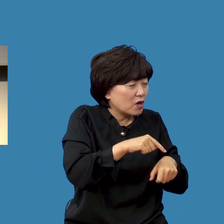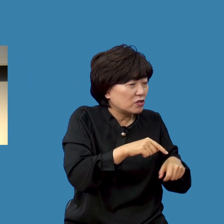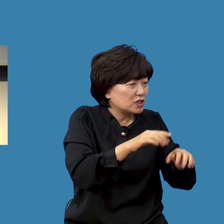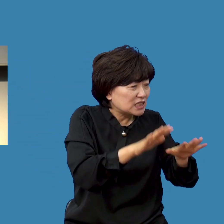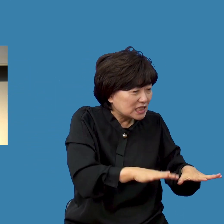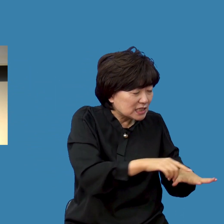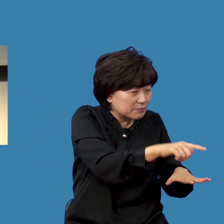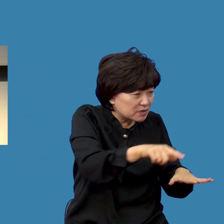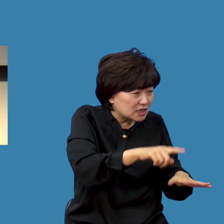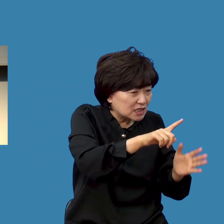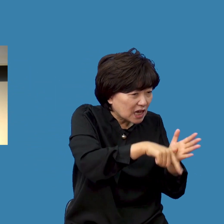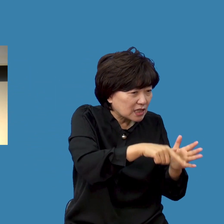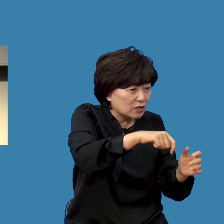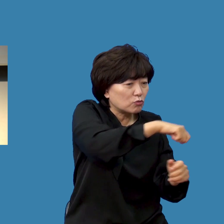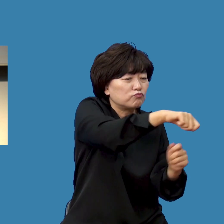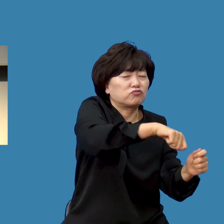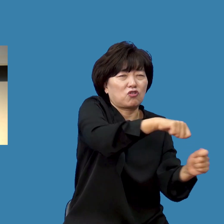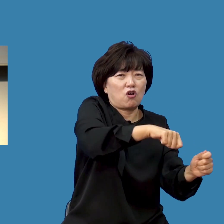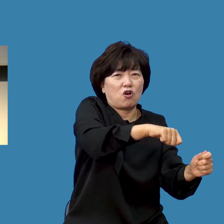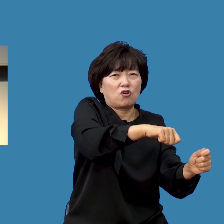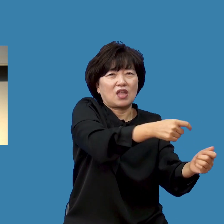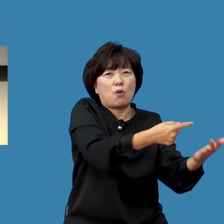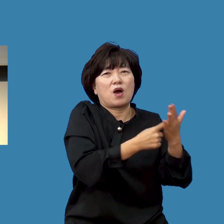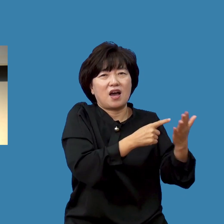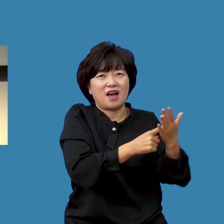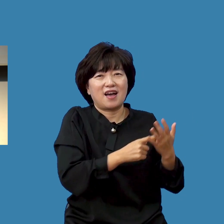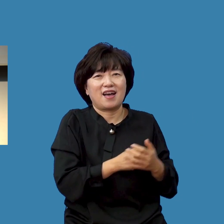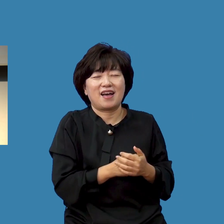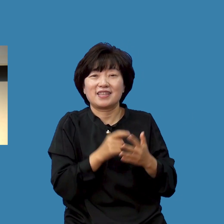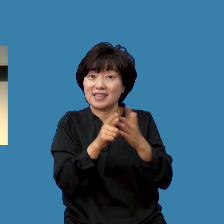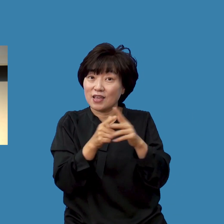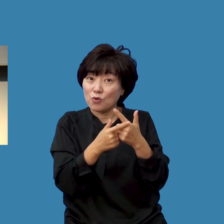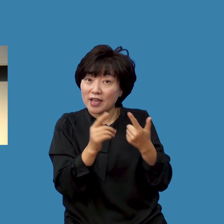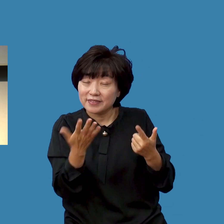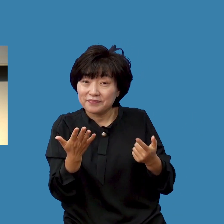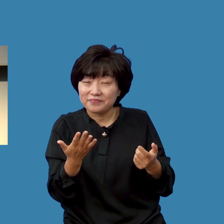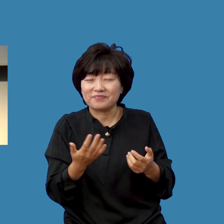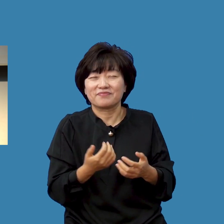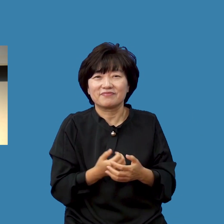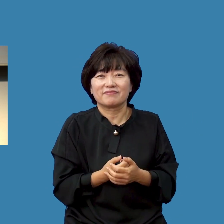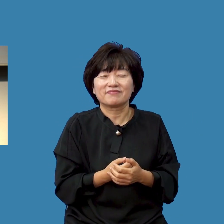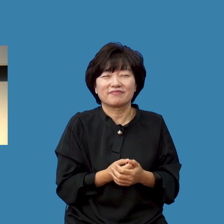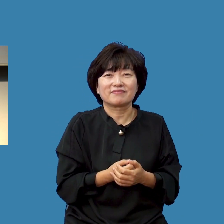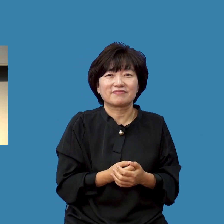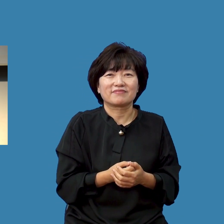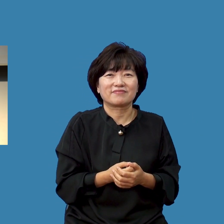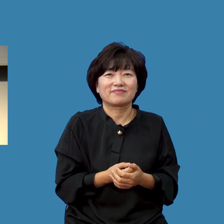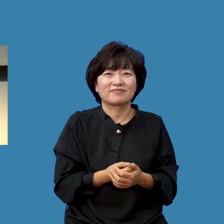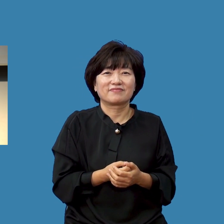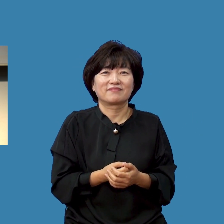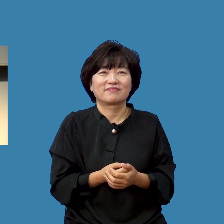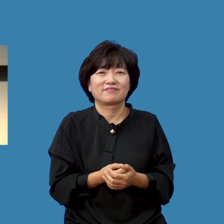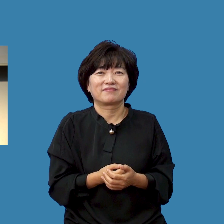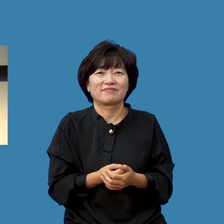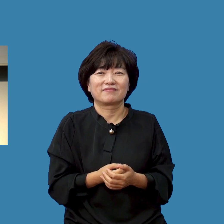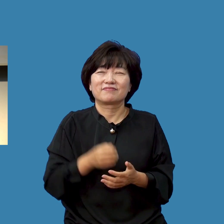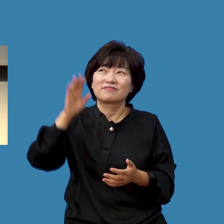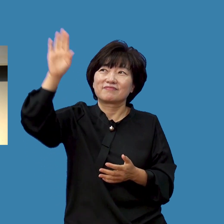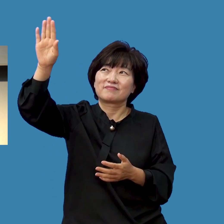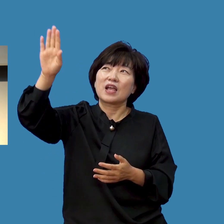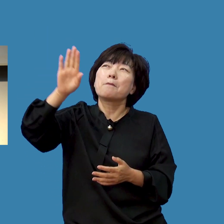보이는 세계에서도 묶인단 말이야. 이해가 되세요? 예. 자, 이렇게 되는